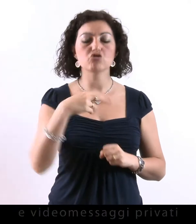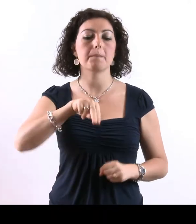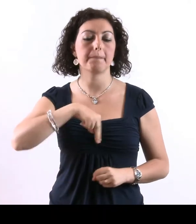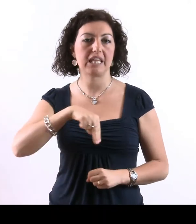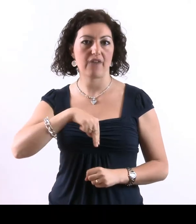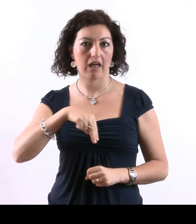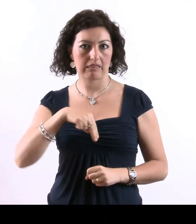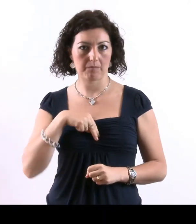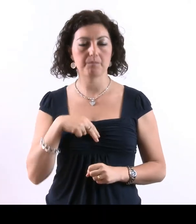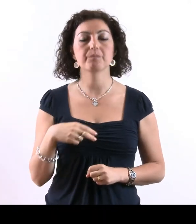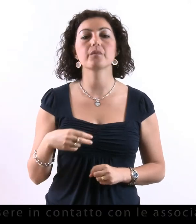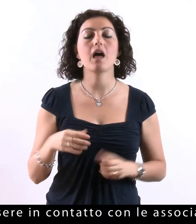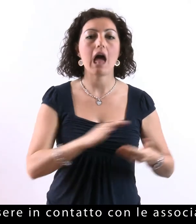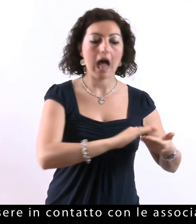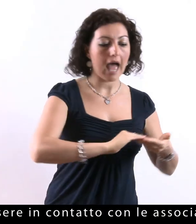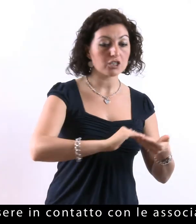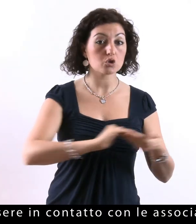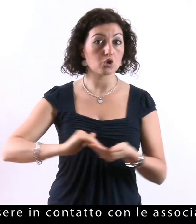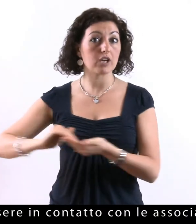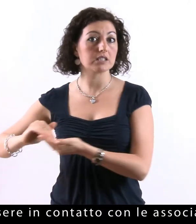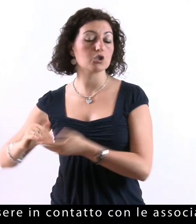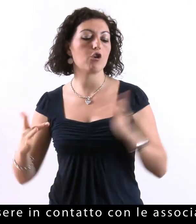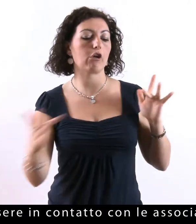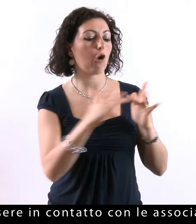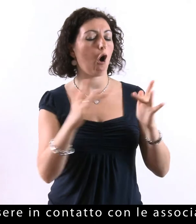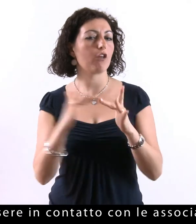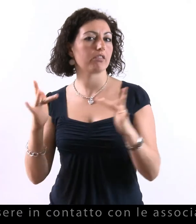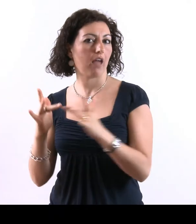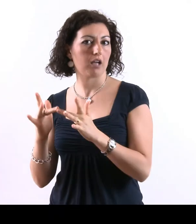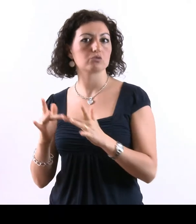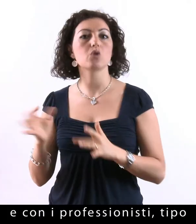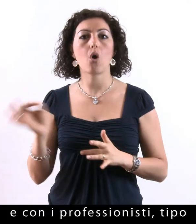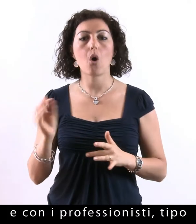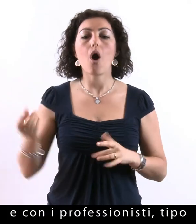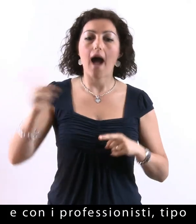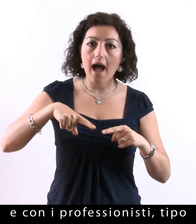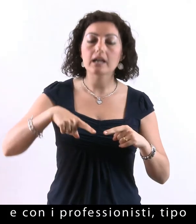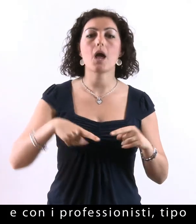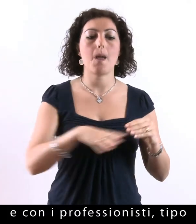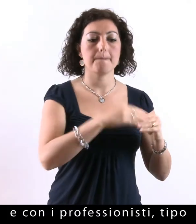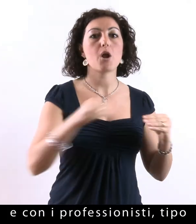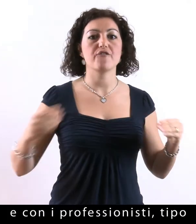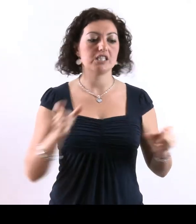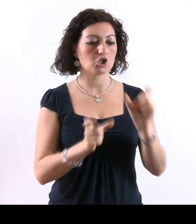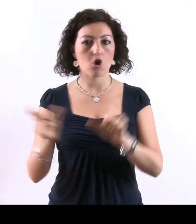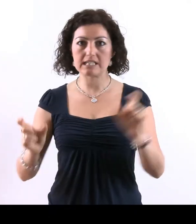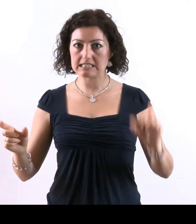di essere in contatto con le associazioni e con i professionisti tipo medico,